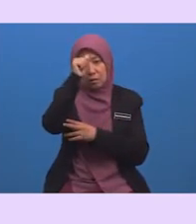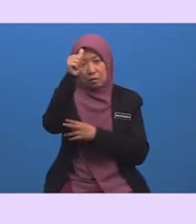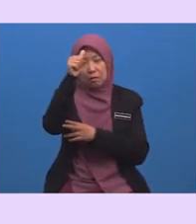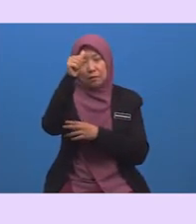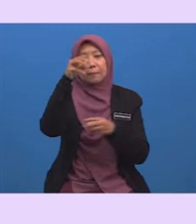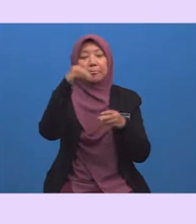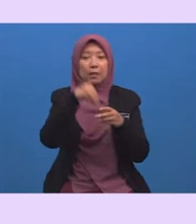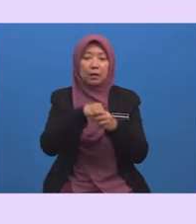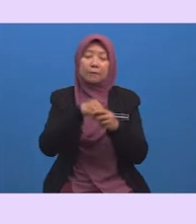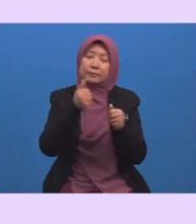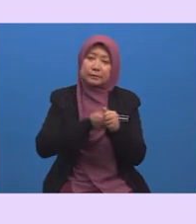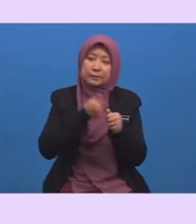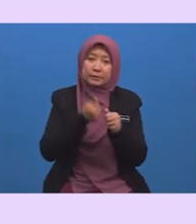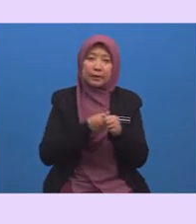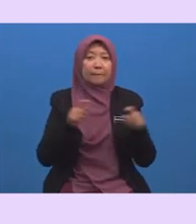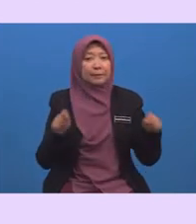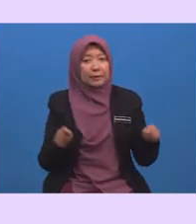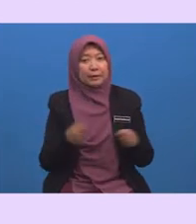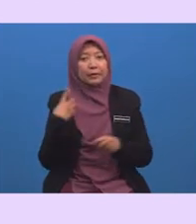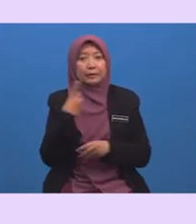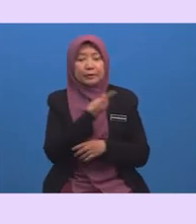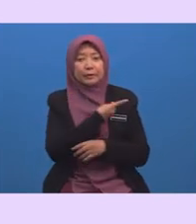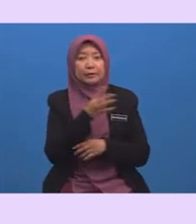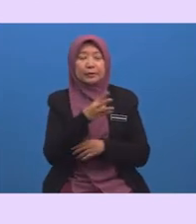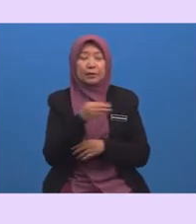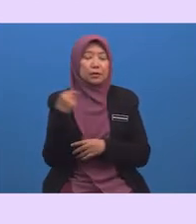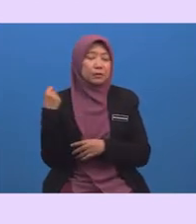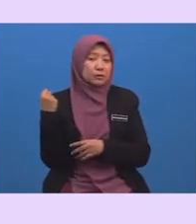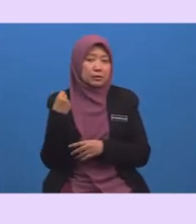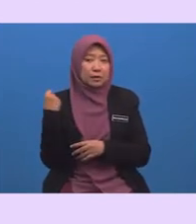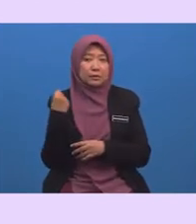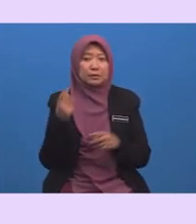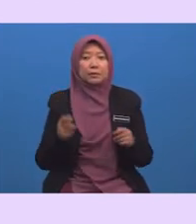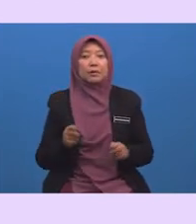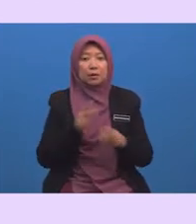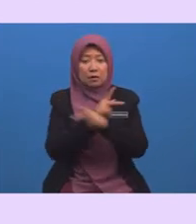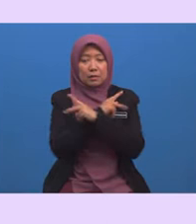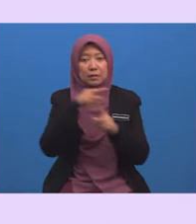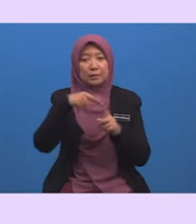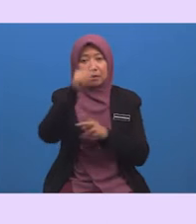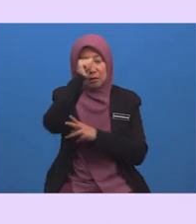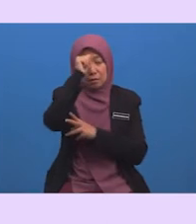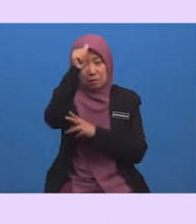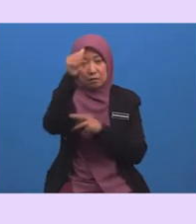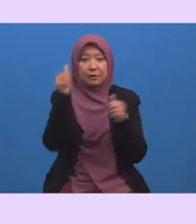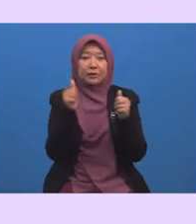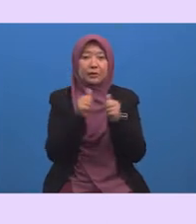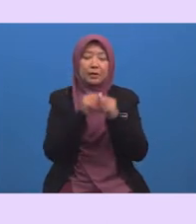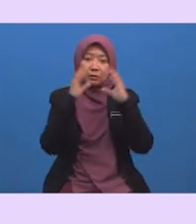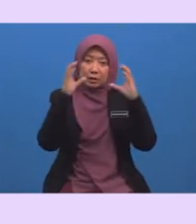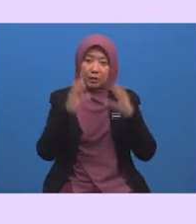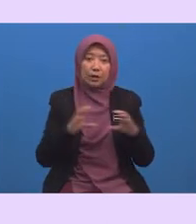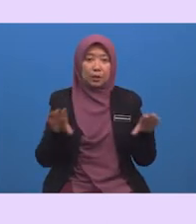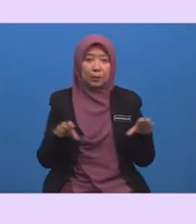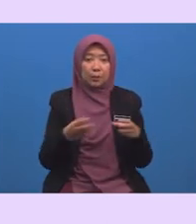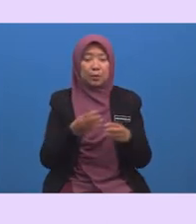Allah dalam setiap tindakan kita dan sentiasa berterima kasih kepada Allah dengan cara